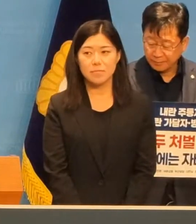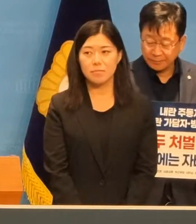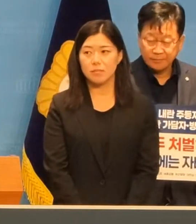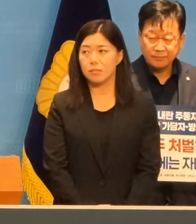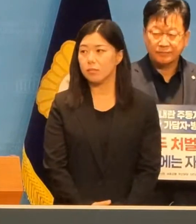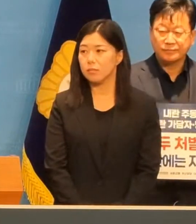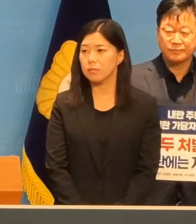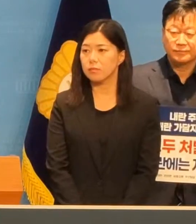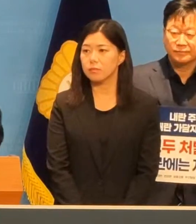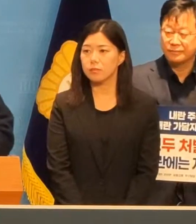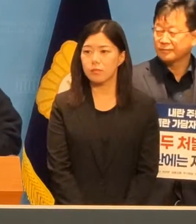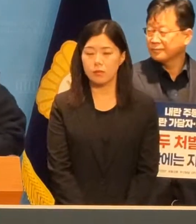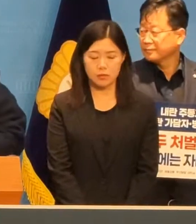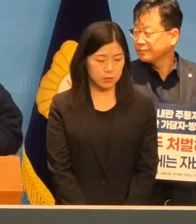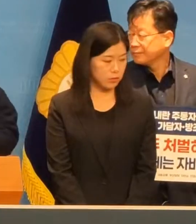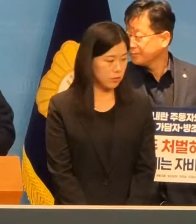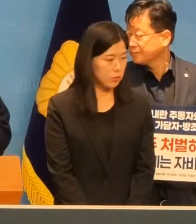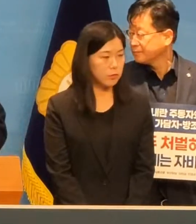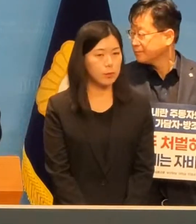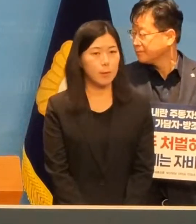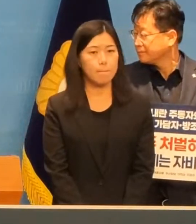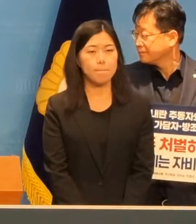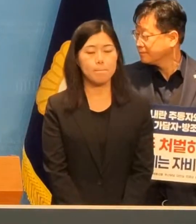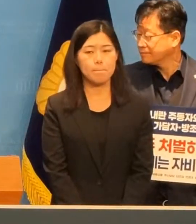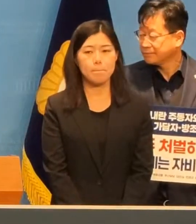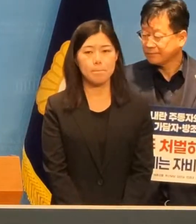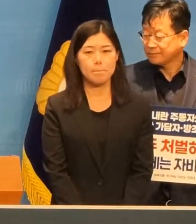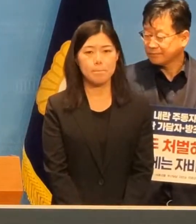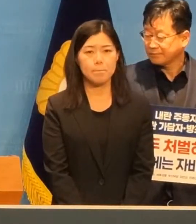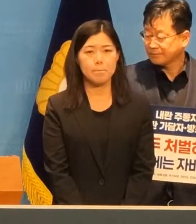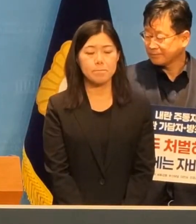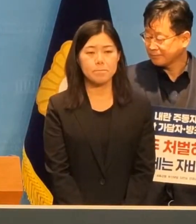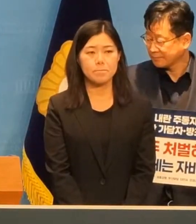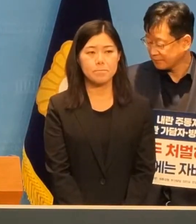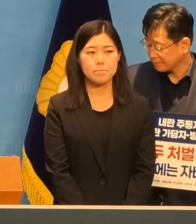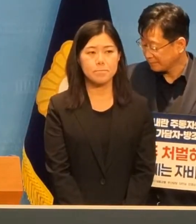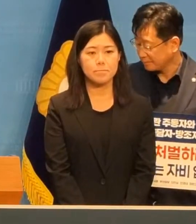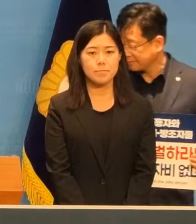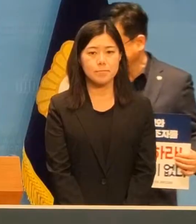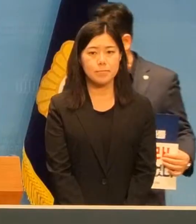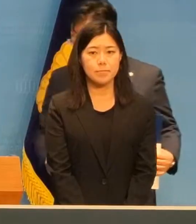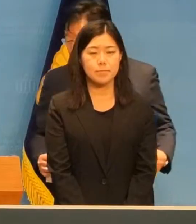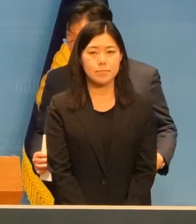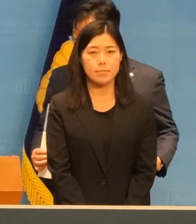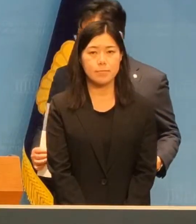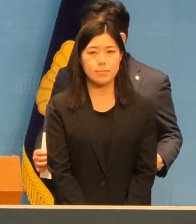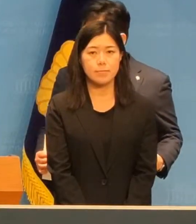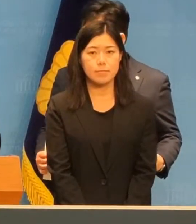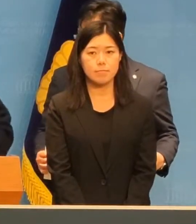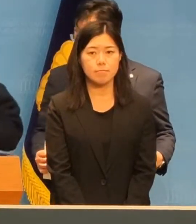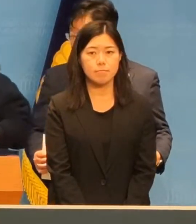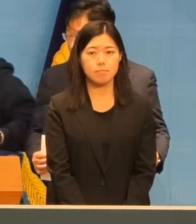허성조님 들어오시고 순서대로 두 분 제일 앞에, 그 다음 김명민님, 세민님 이쪽.